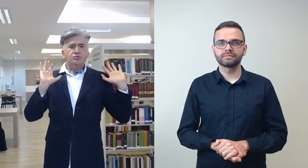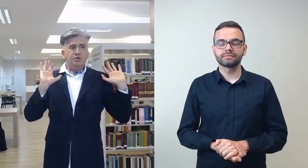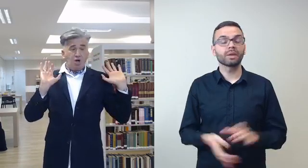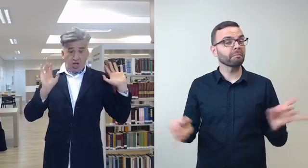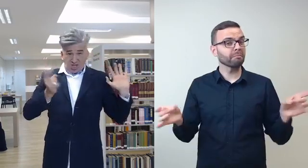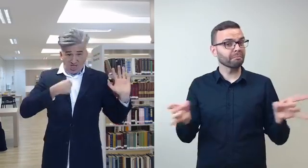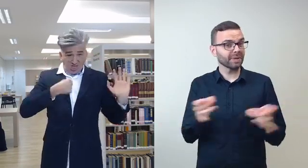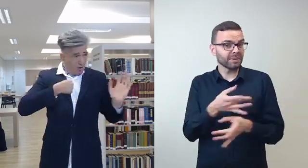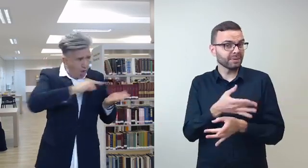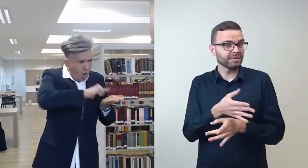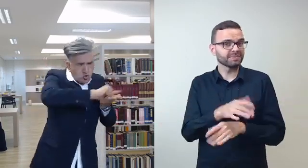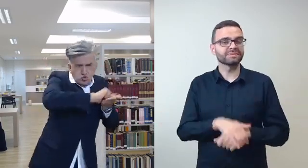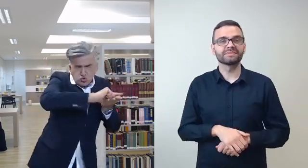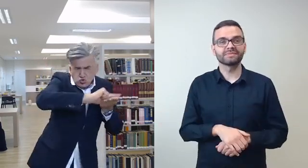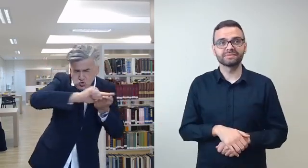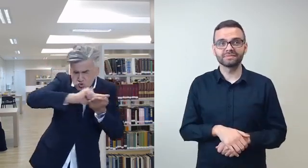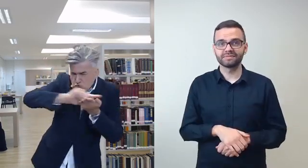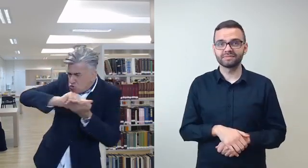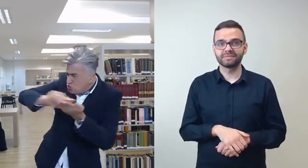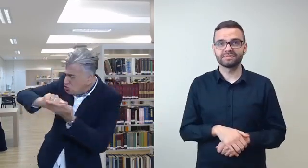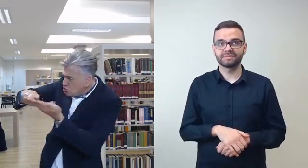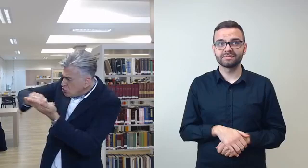Pronto, ó.